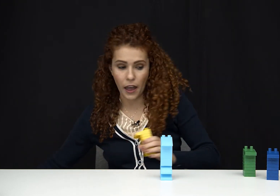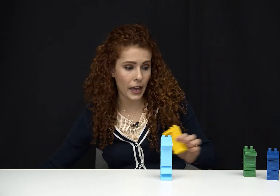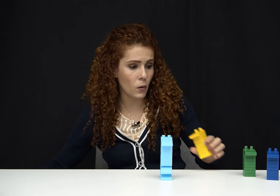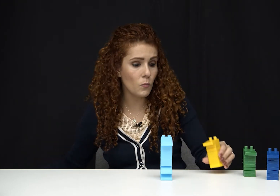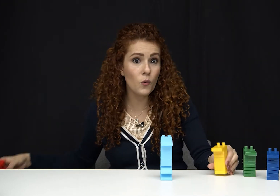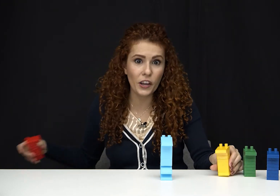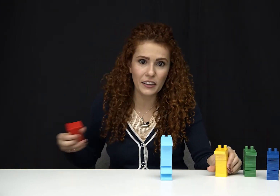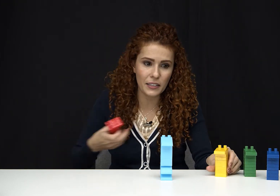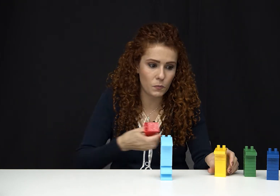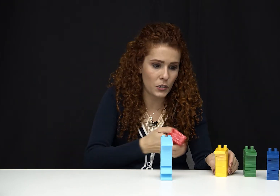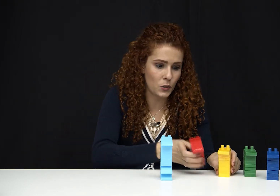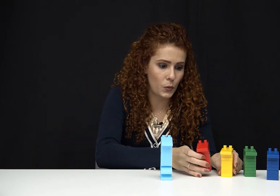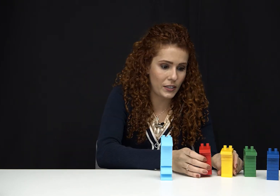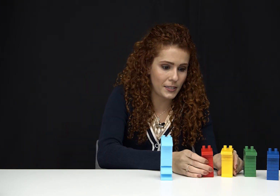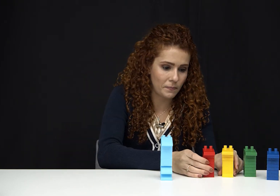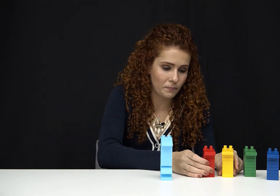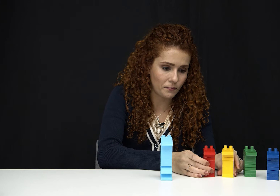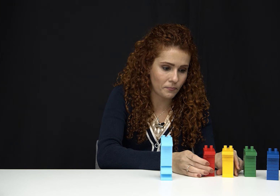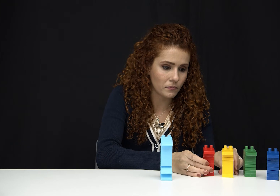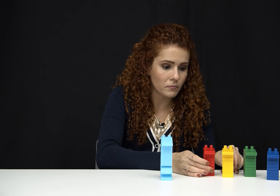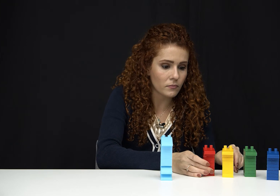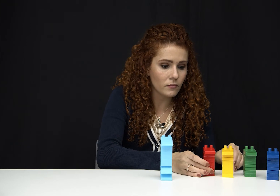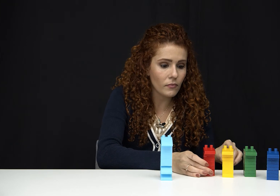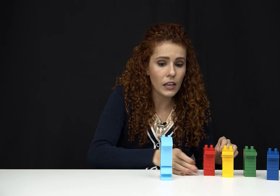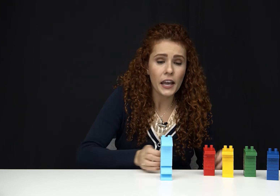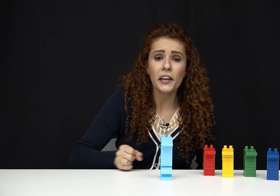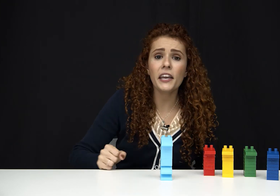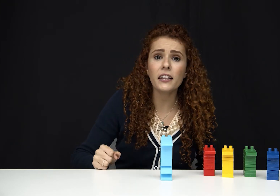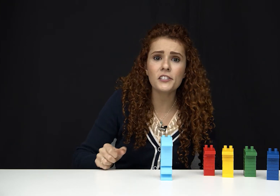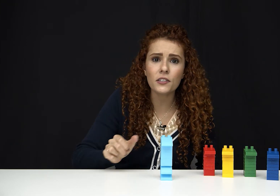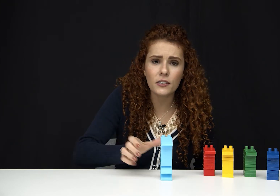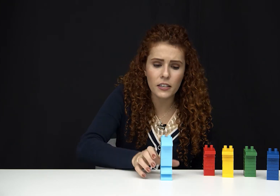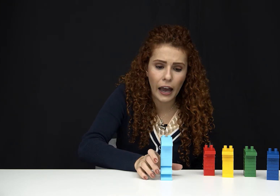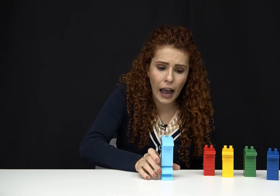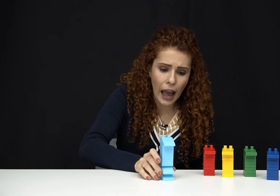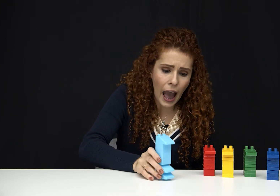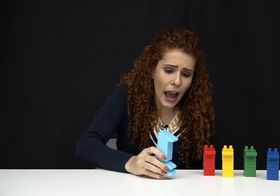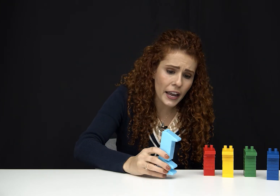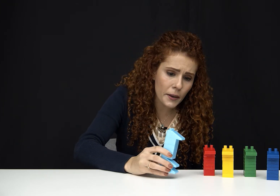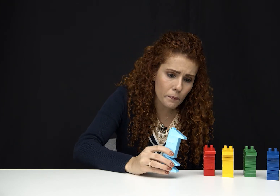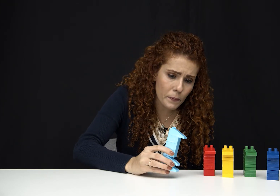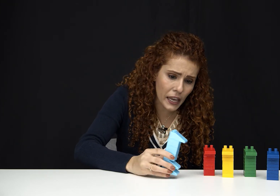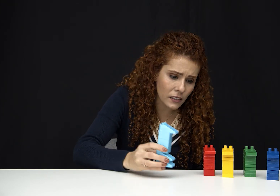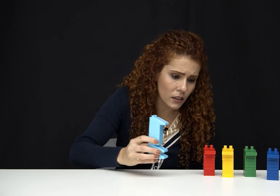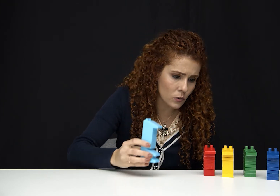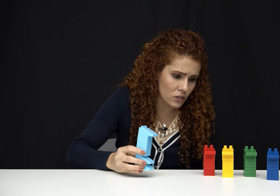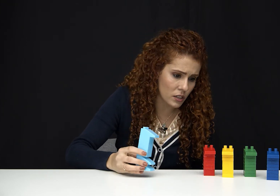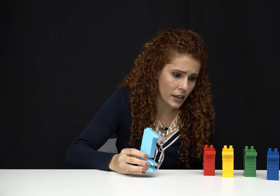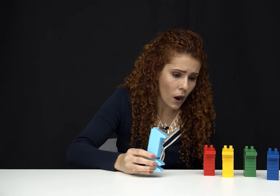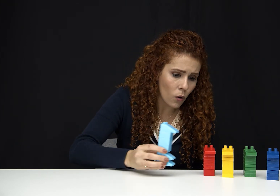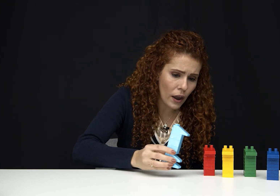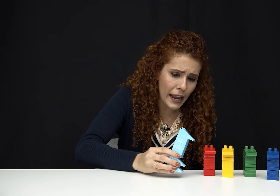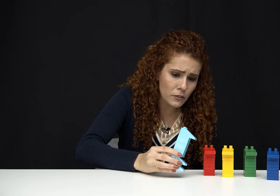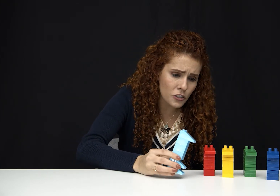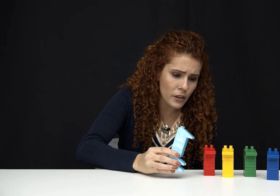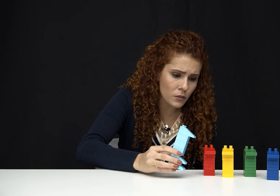Eram muitas pessoas. E ele dizia: arrependam-se, o reino de Deus